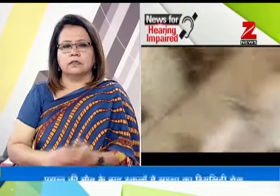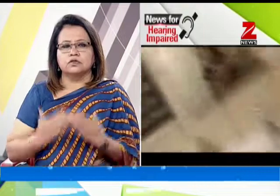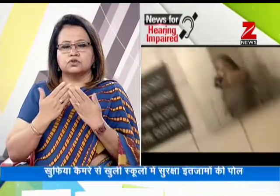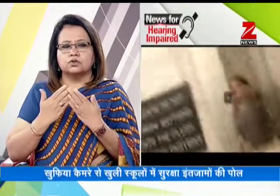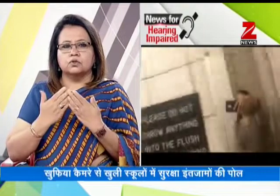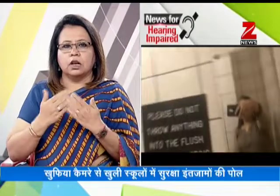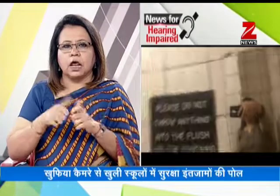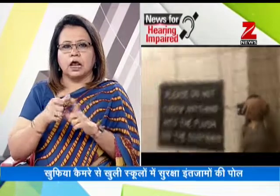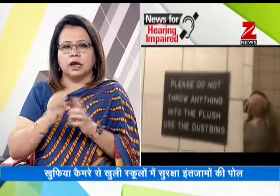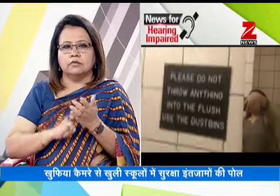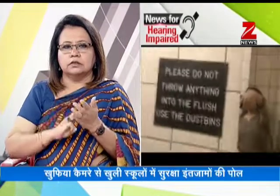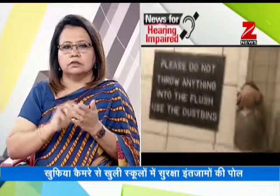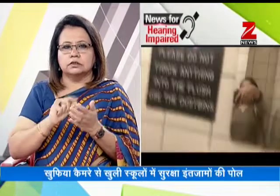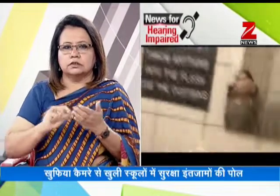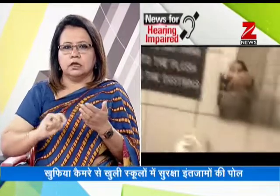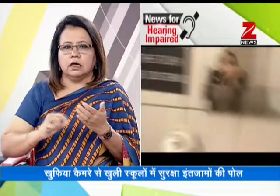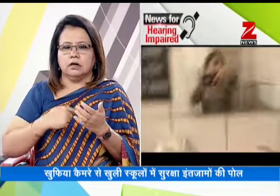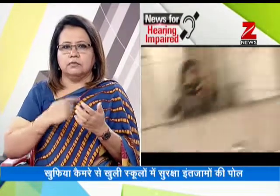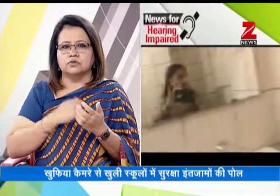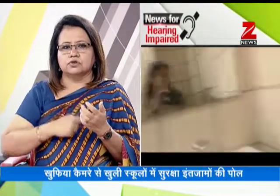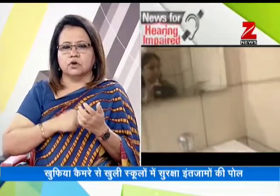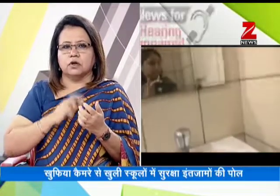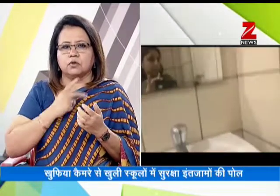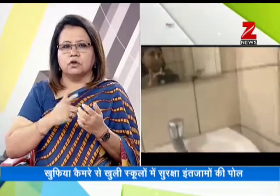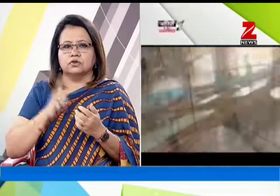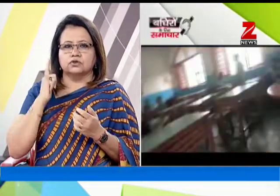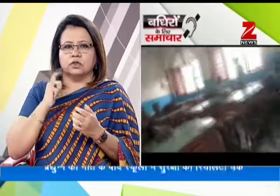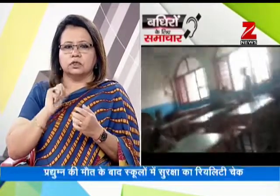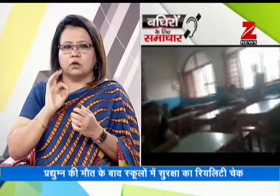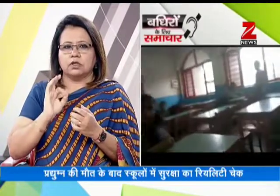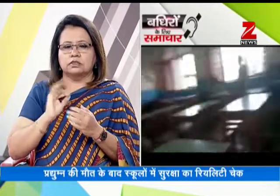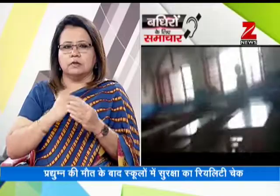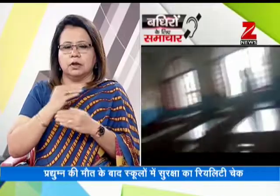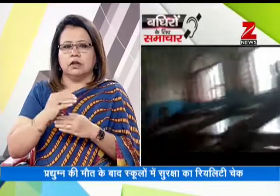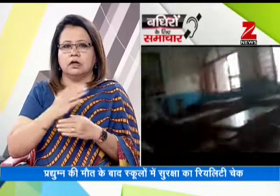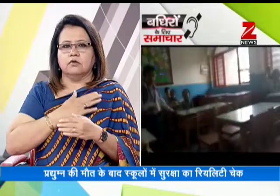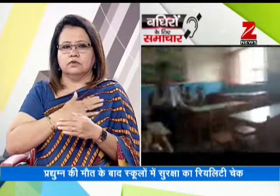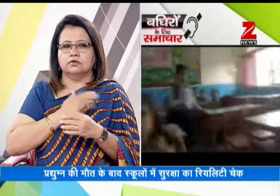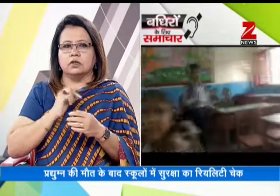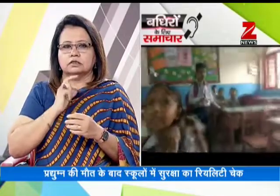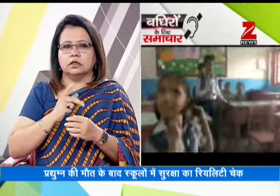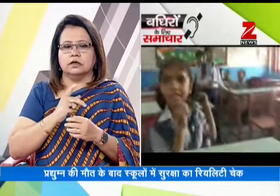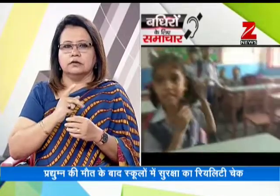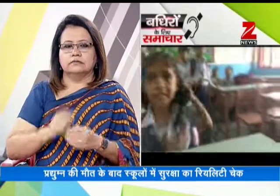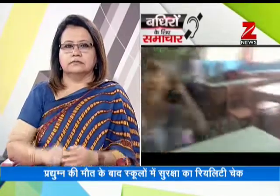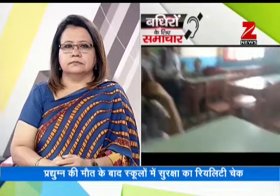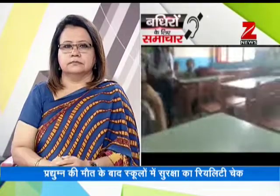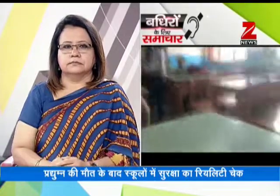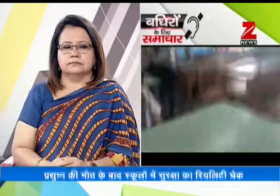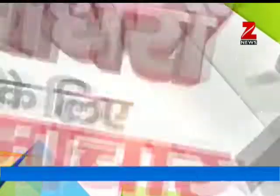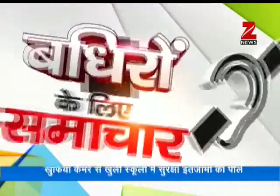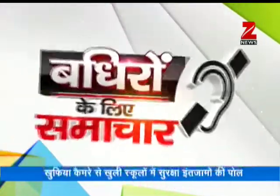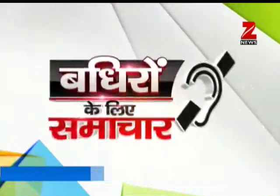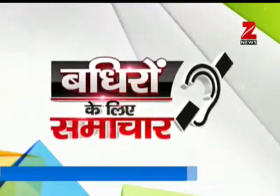स्कूल प्रबंधन ने अपनी अब गलती मानी है, सुरक्षा को बेहतर बनाने का आश्वासन दिया है।